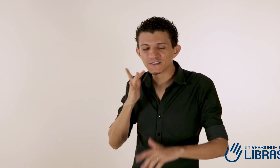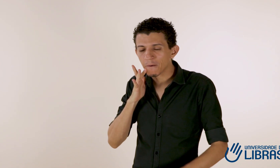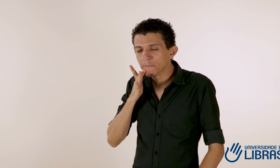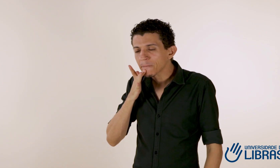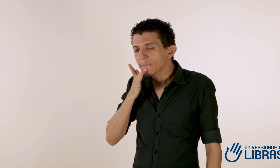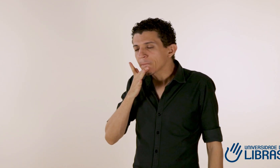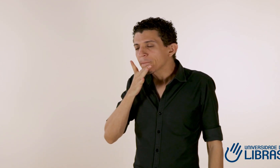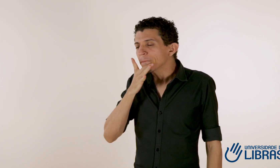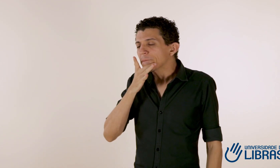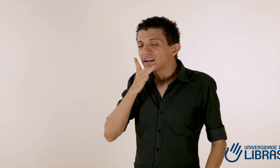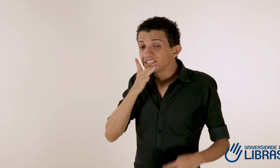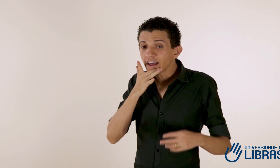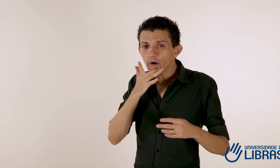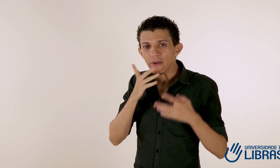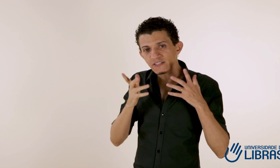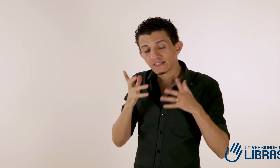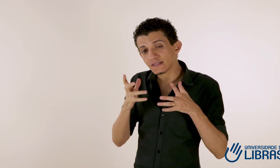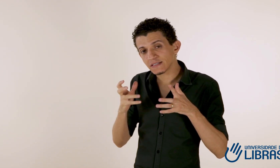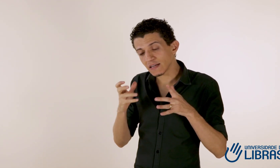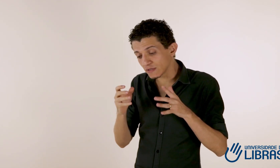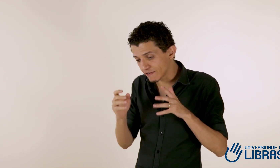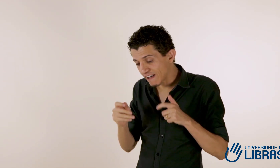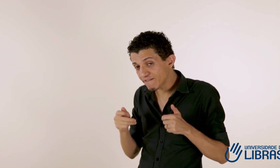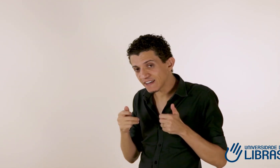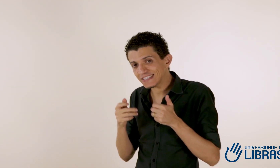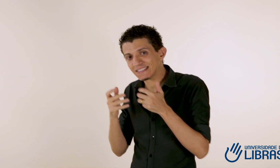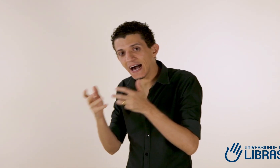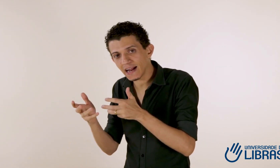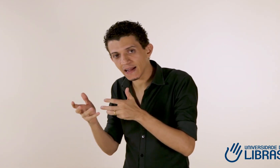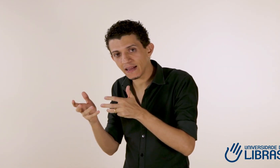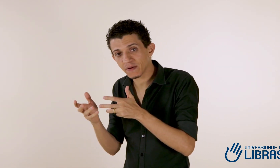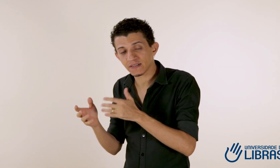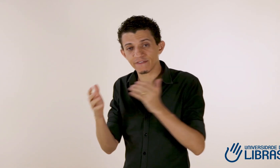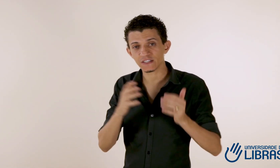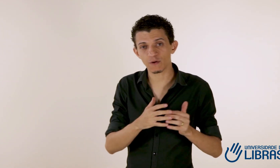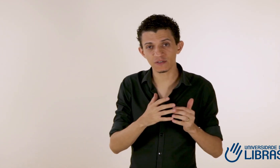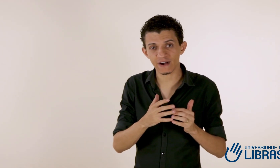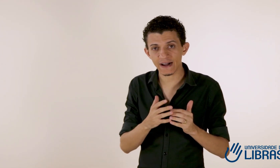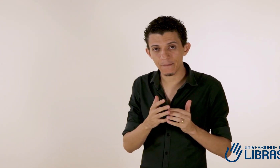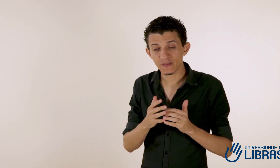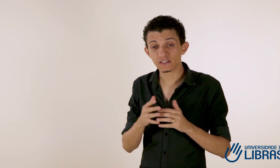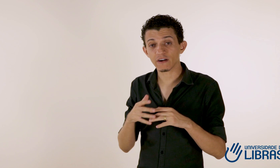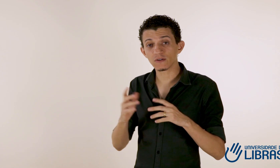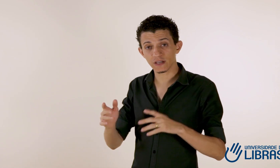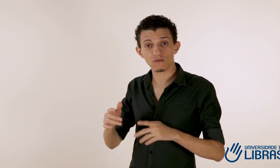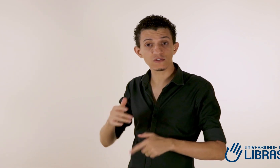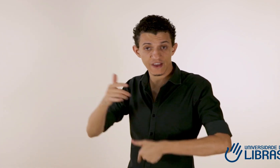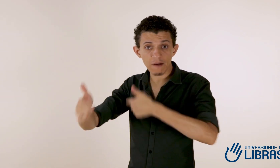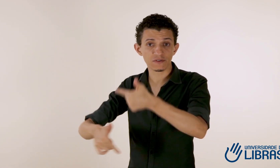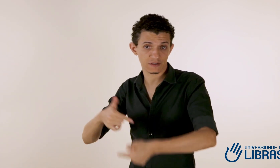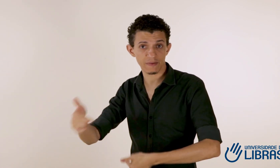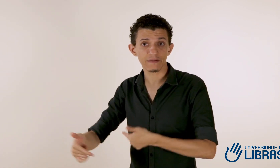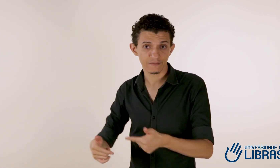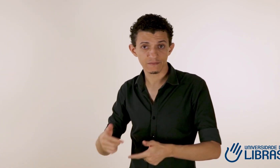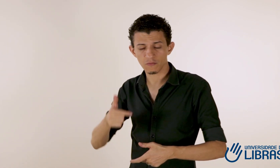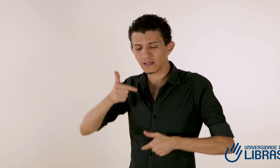delicioso. Geralmente, esses sinais, quando você vai enfatizar ele na Libra, você faz de forma devagar. Isso vai acontecer com os verbos também, como nesse